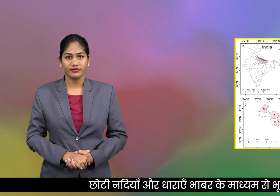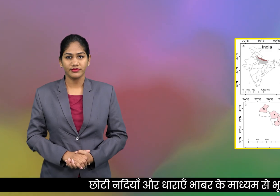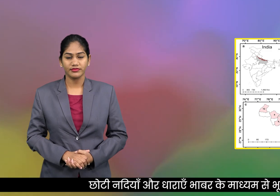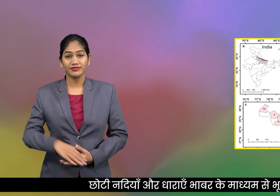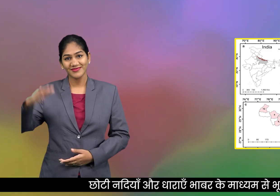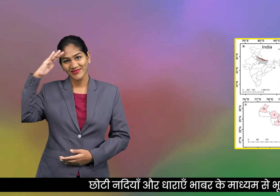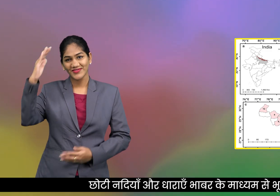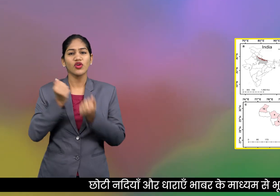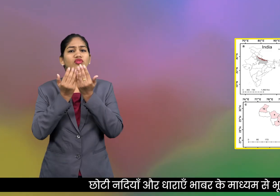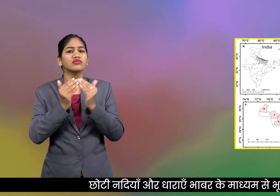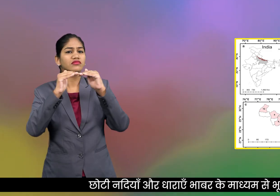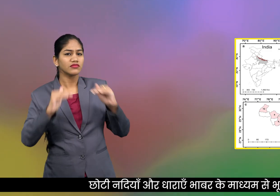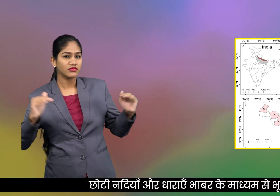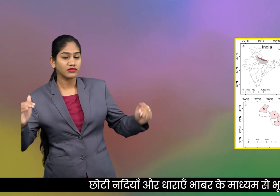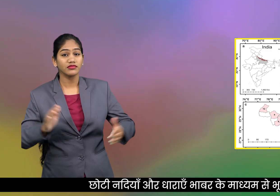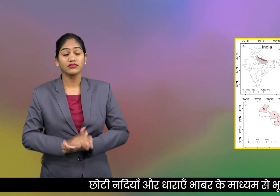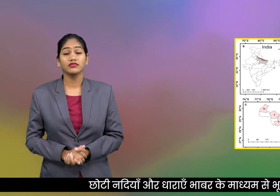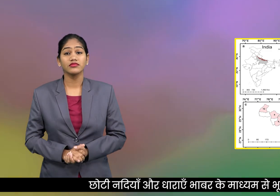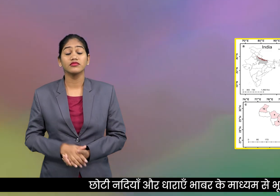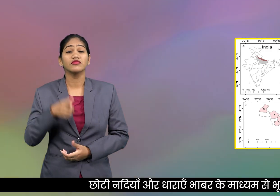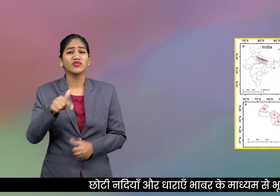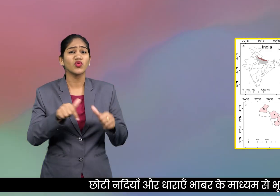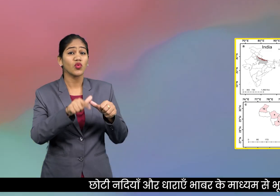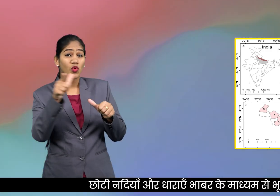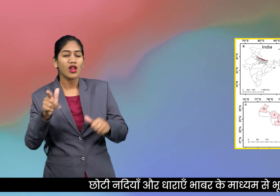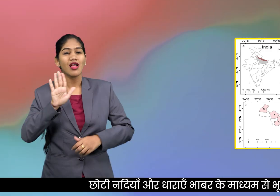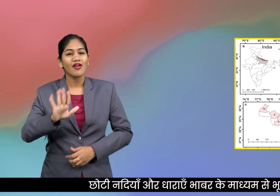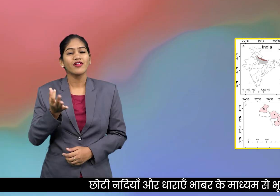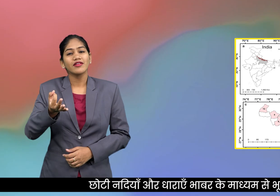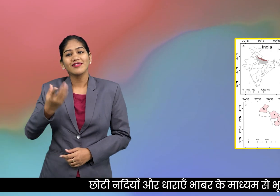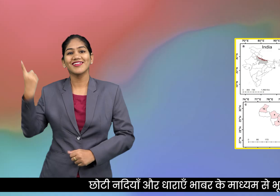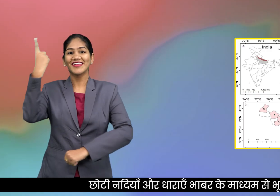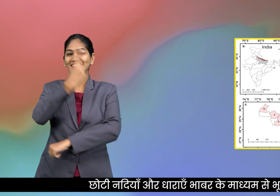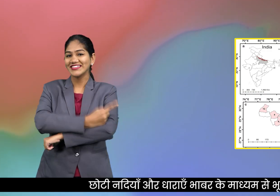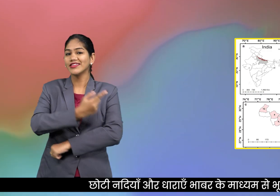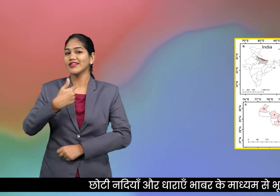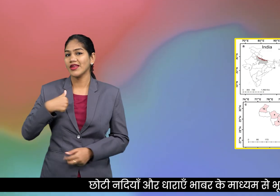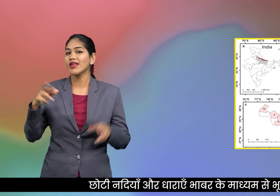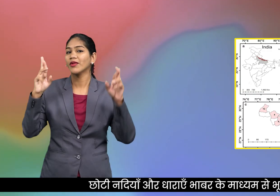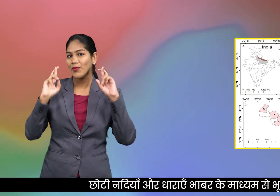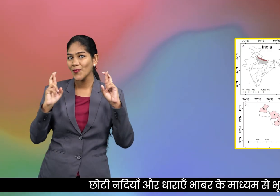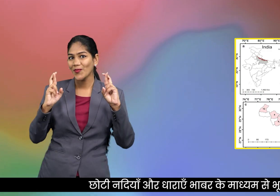छोटी नदियां और धाराएं भाबर के माध्यम से भूमिगत बहती हैं